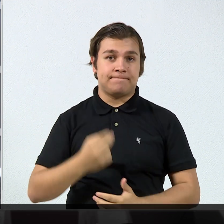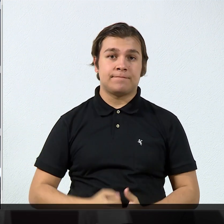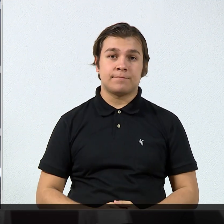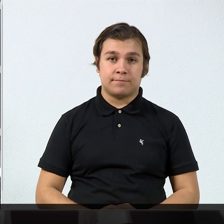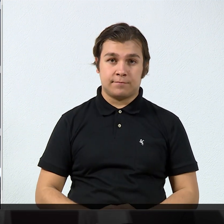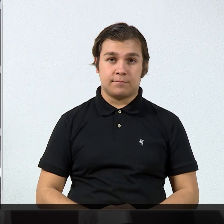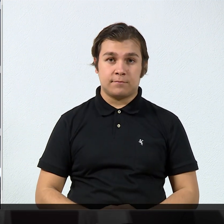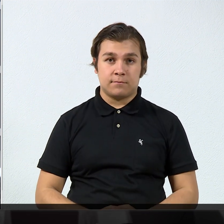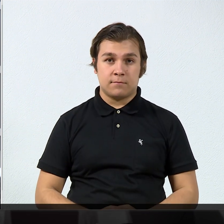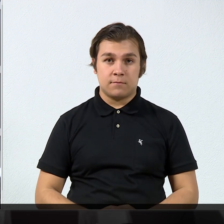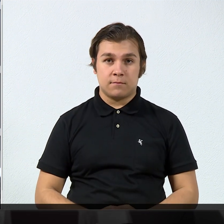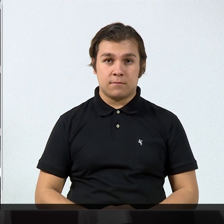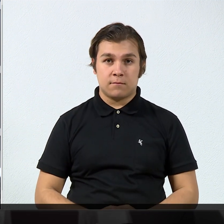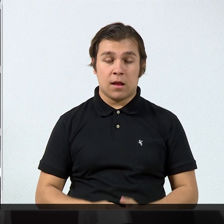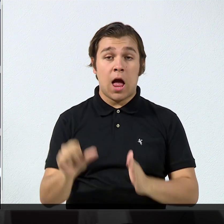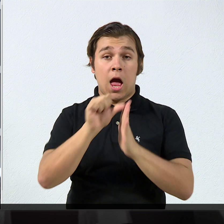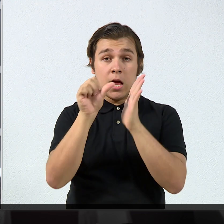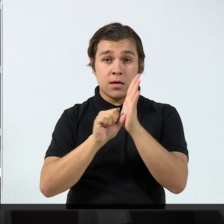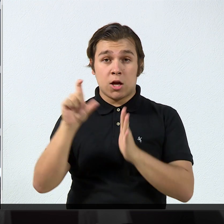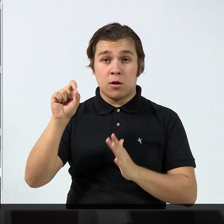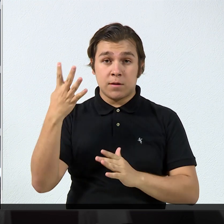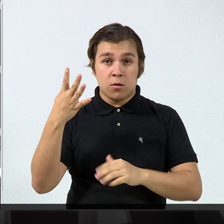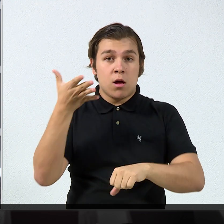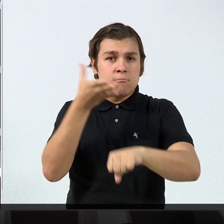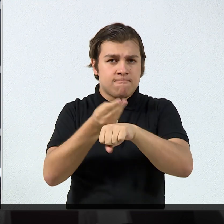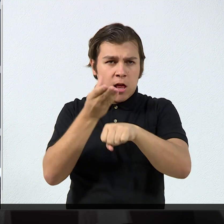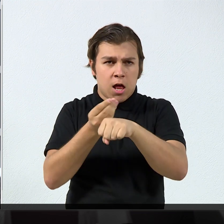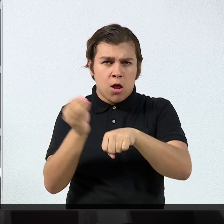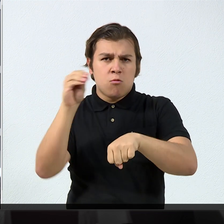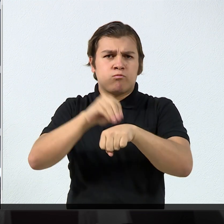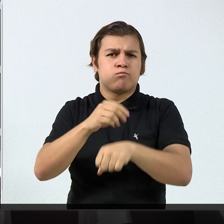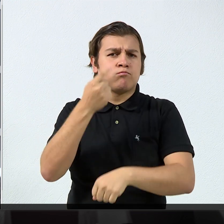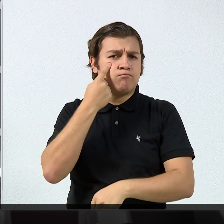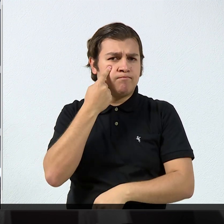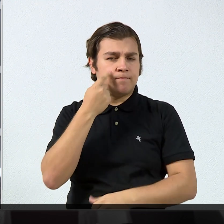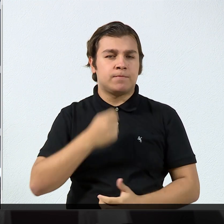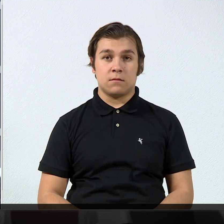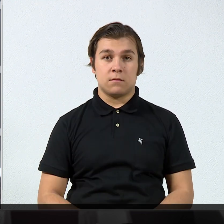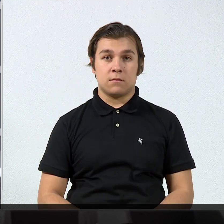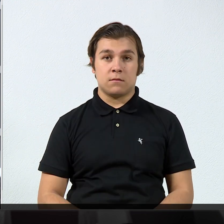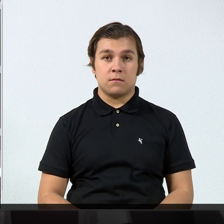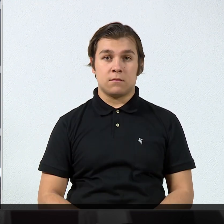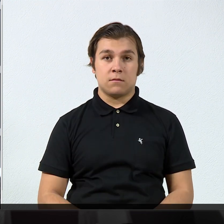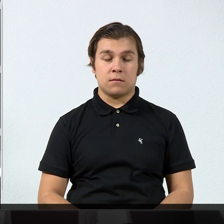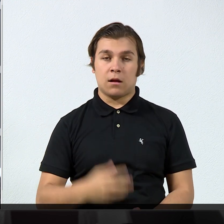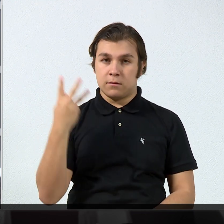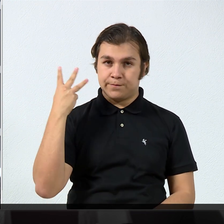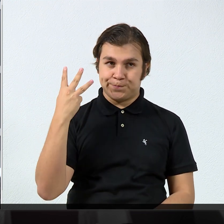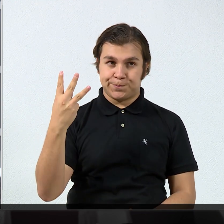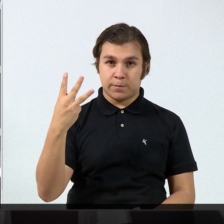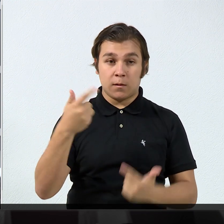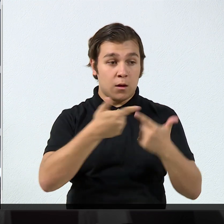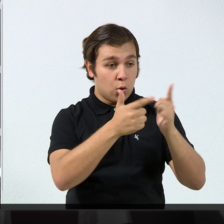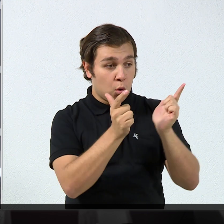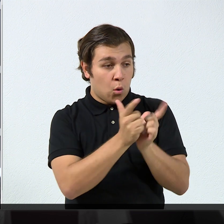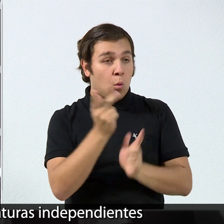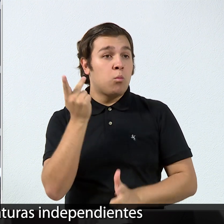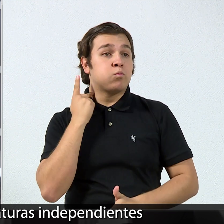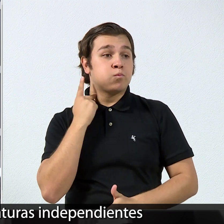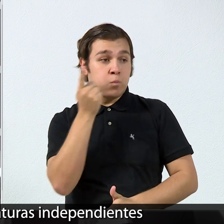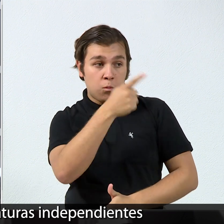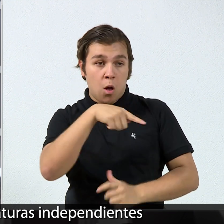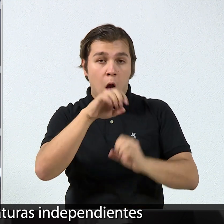correspondan. Se reforma el artículo 24 y se agrega el siguiente inciso. 3. Los partidos